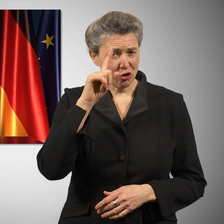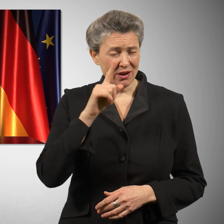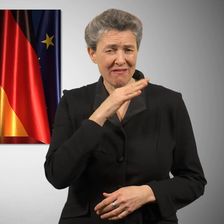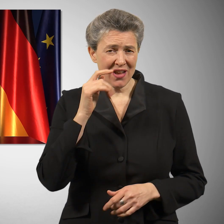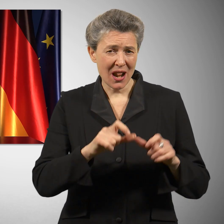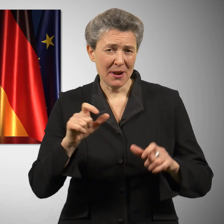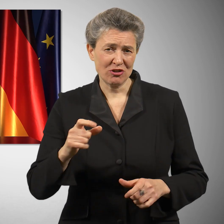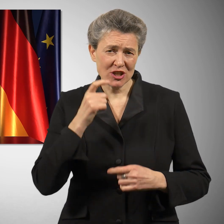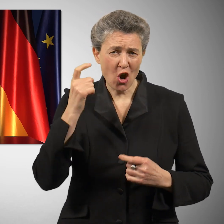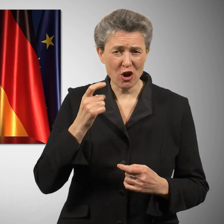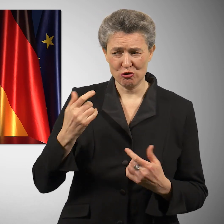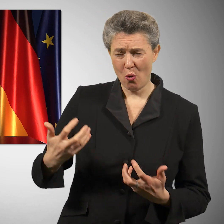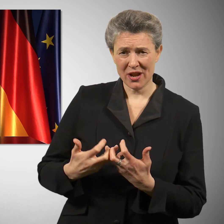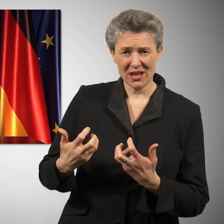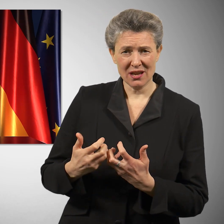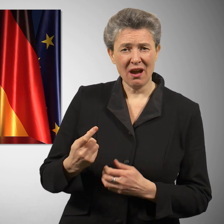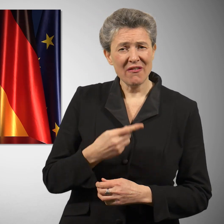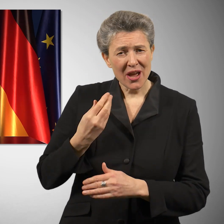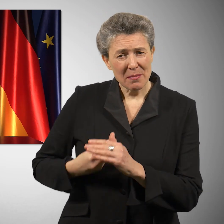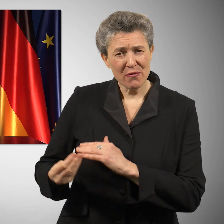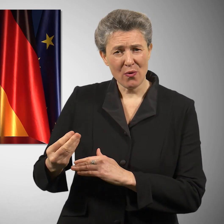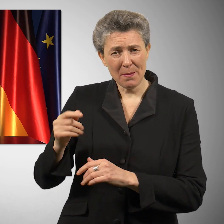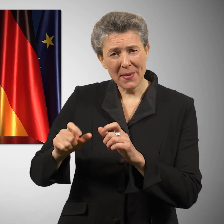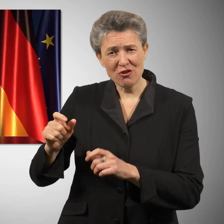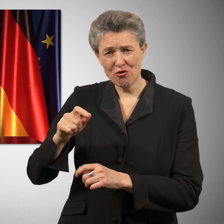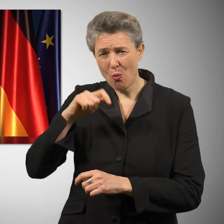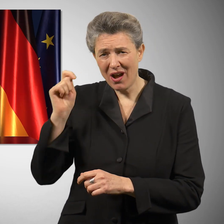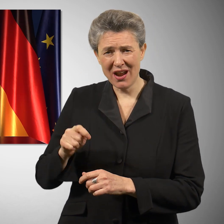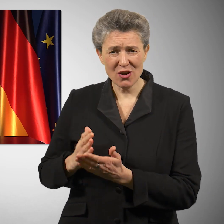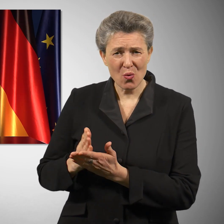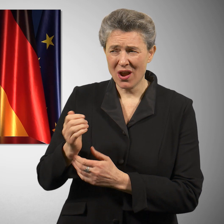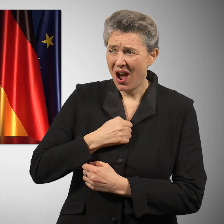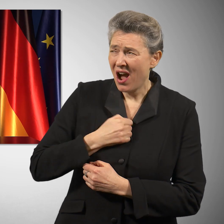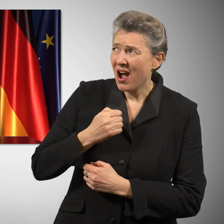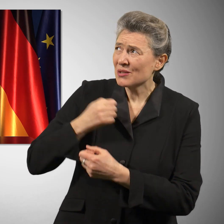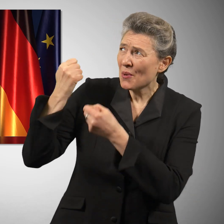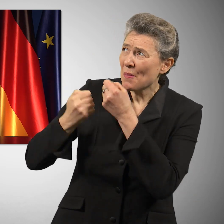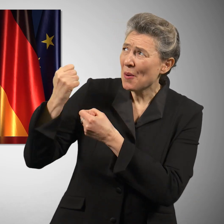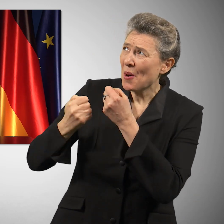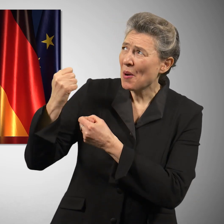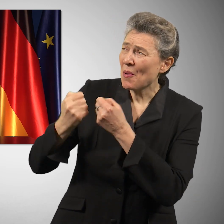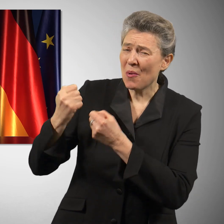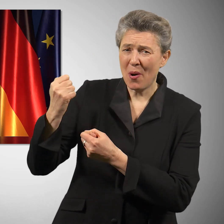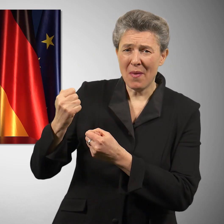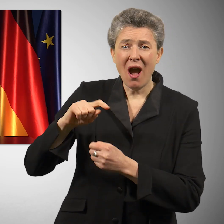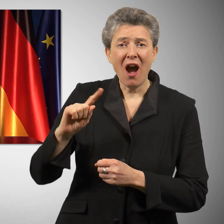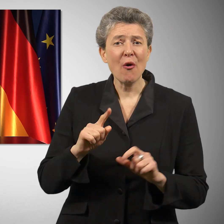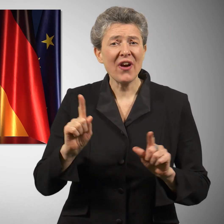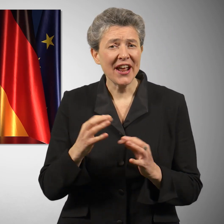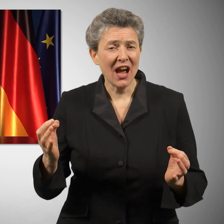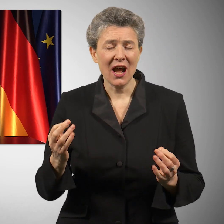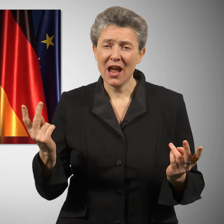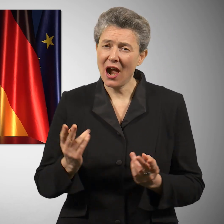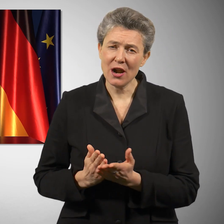des Kriegs. Wir fühlen mit den Ukrainerinnen und Ukrainern, die selbst an Tagen wie heute keine Ruhe haben vor den russischen Bomben und